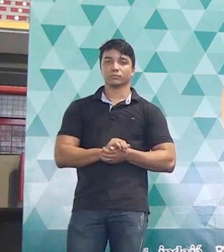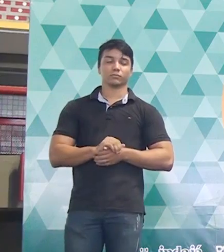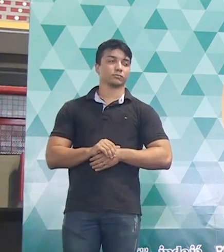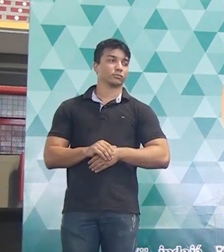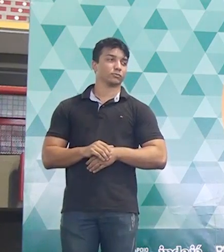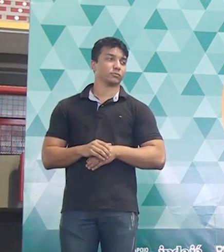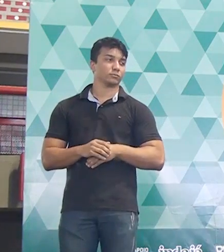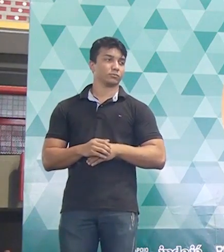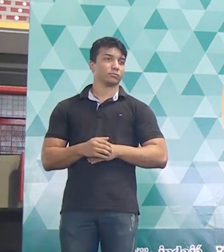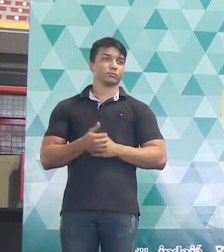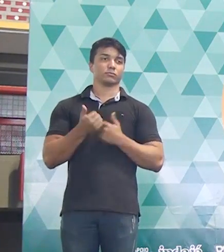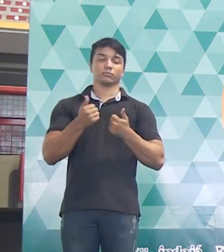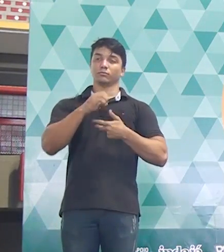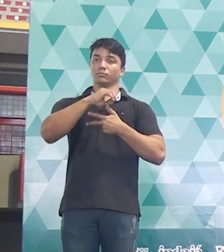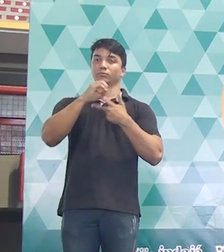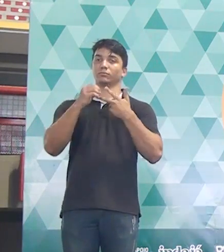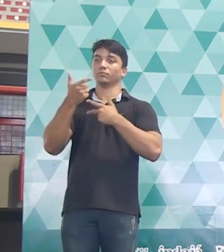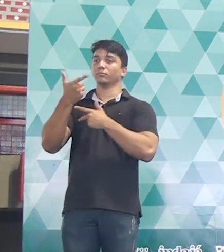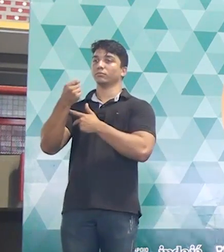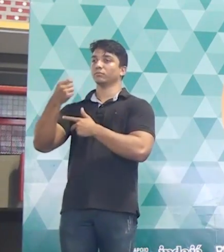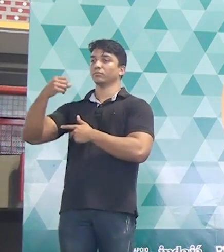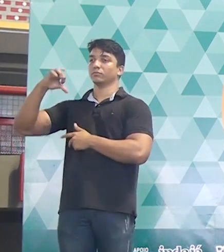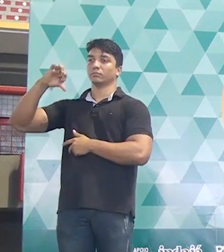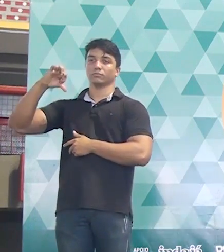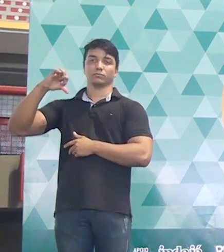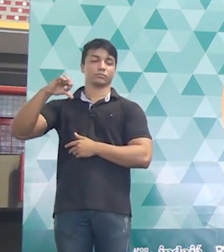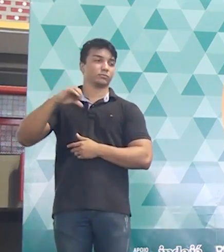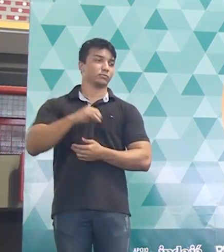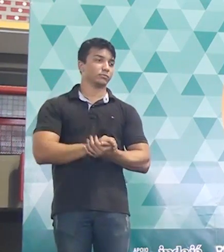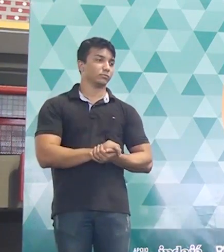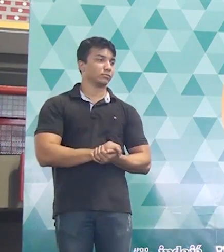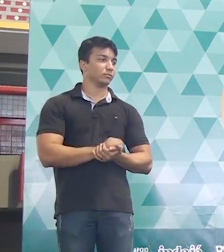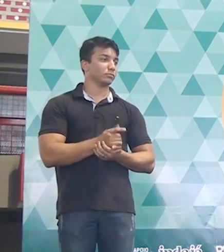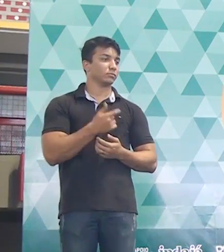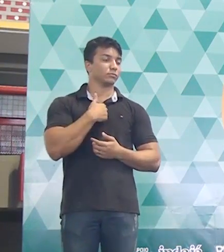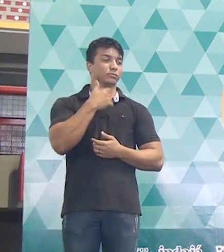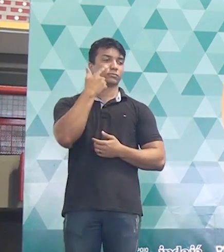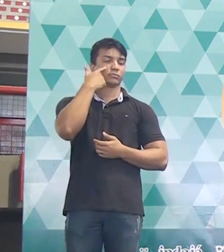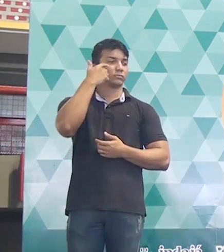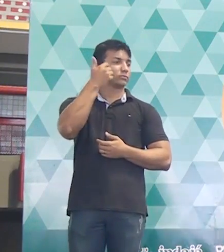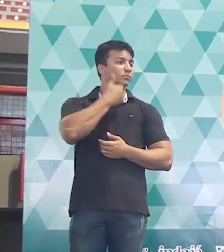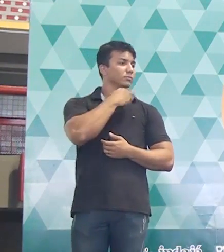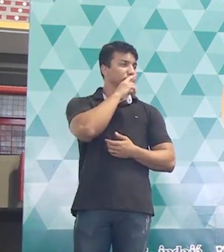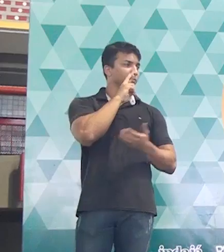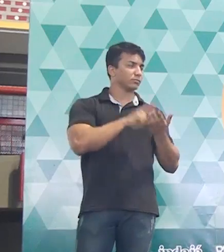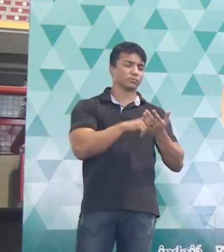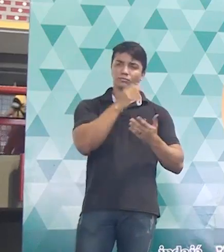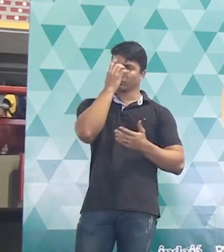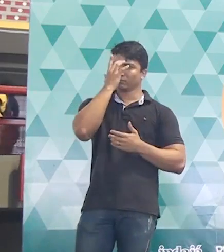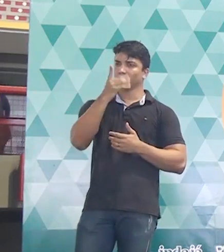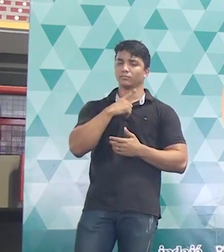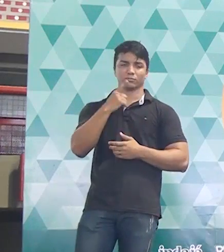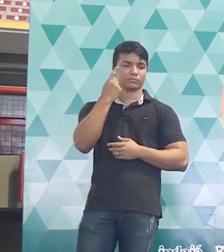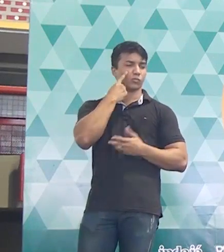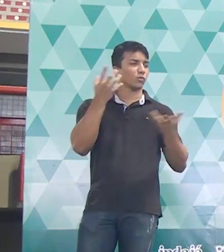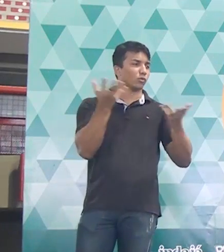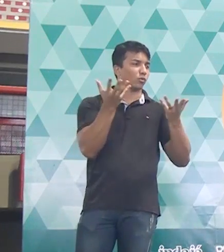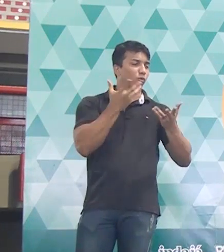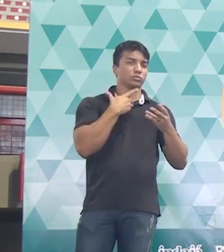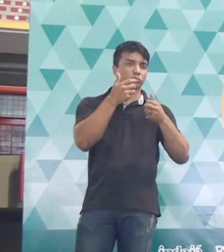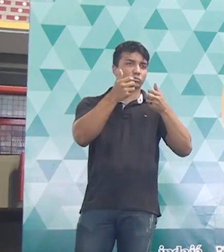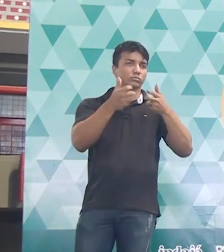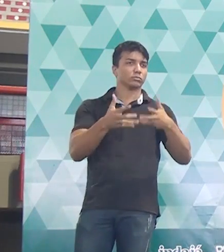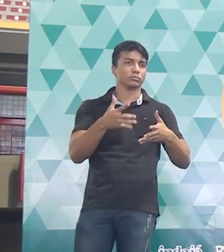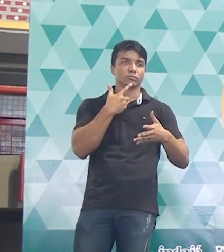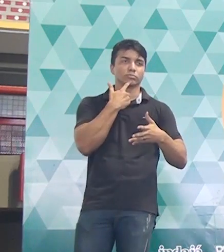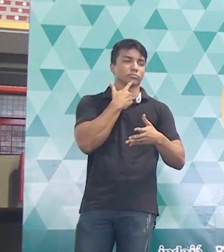Pronto. Enem 2009. Pessoal, me diga se não daria para resolver essa questão só com o que você viu no